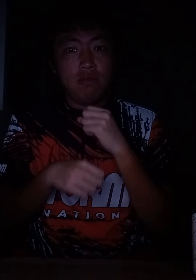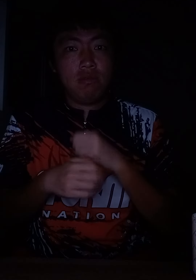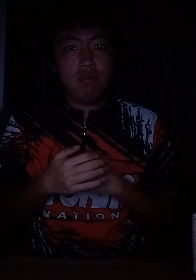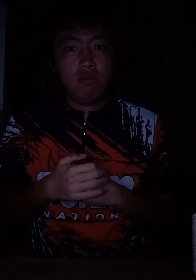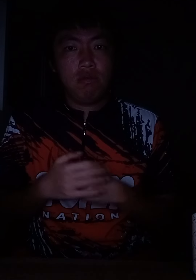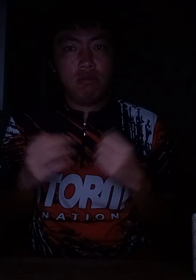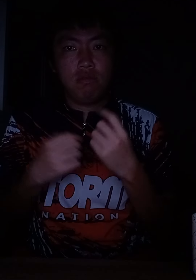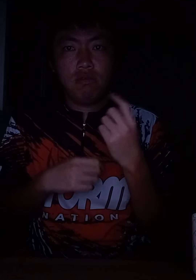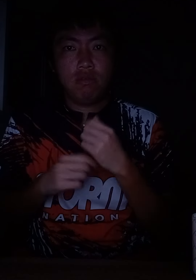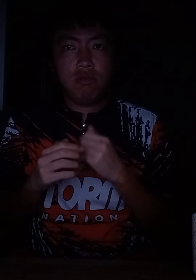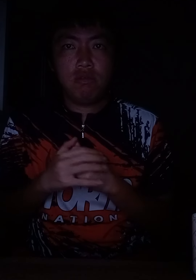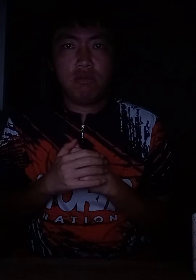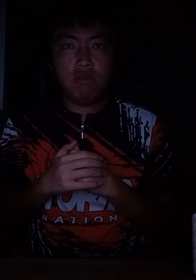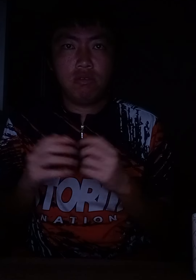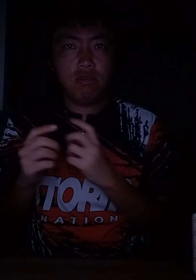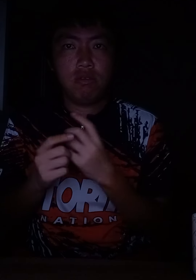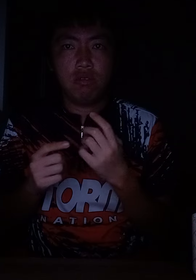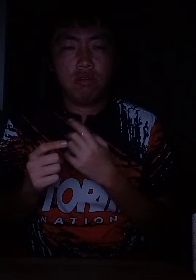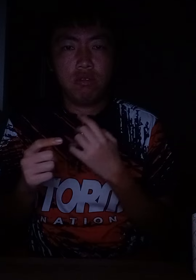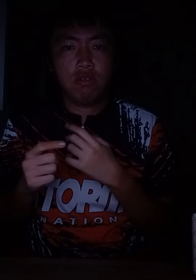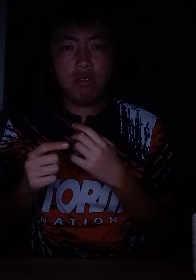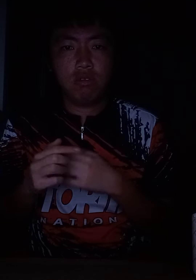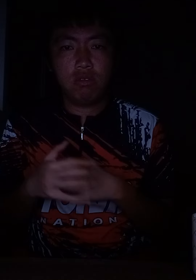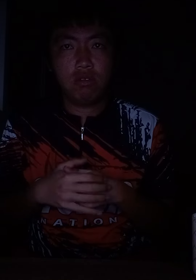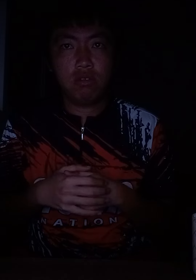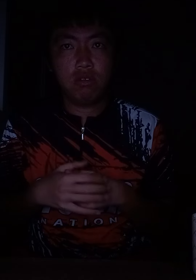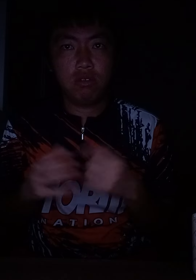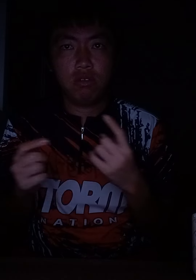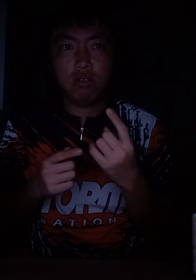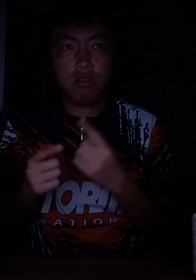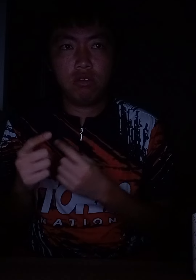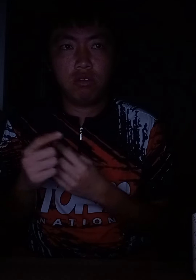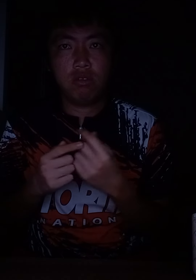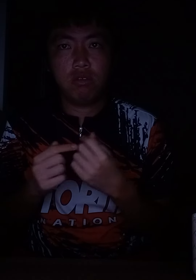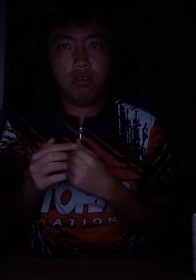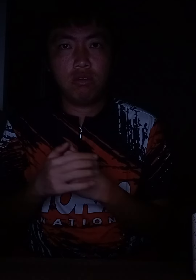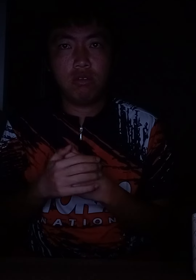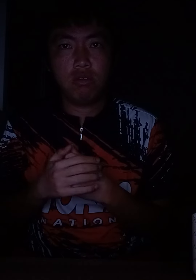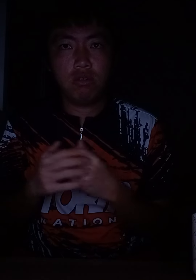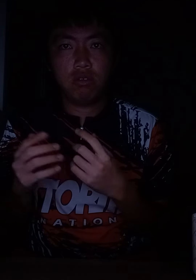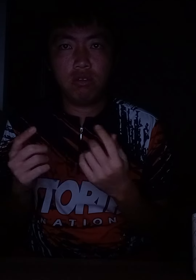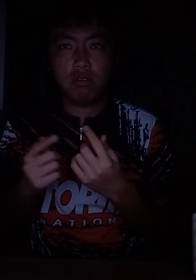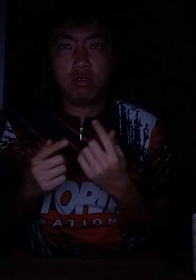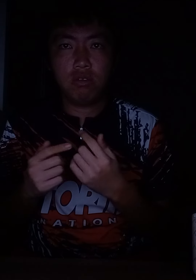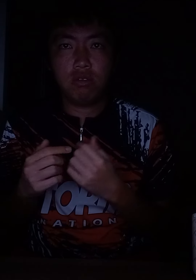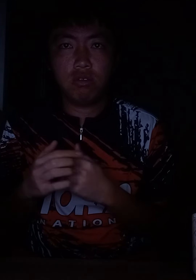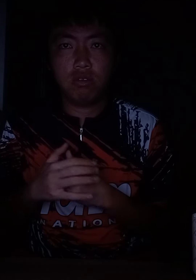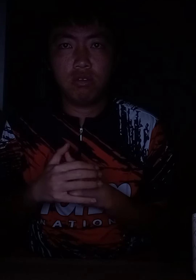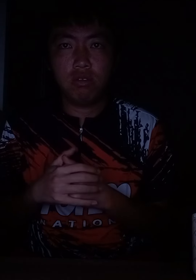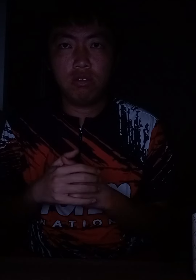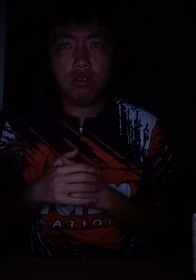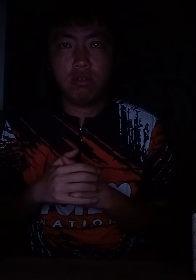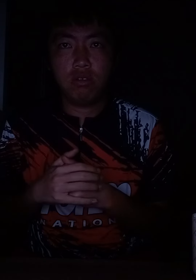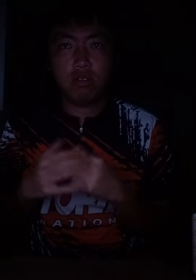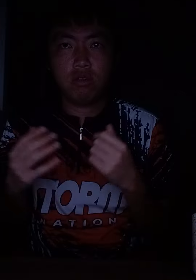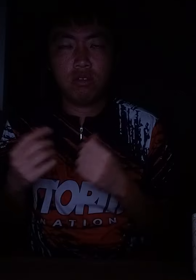주거든요. 제가요 지금 그런 말씀하시니까 제가 이게 좀 인터뷰 제가 생각하는 게 그게 뭐냐면 이 정신과 의사